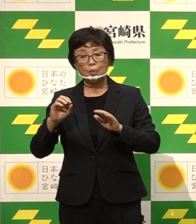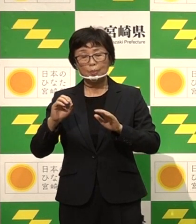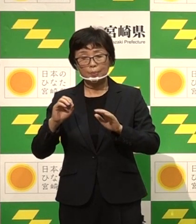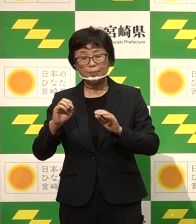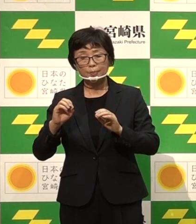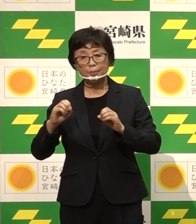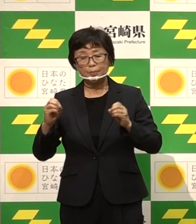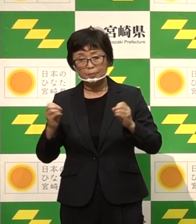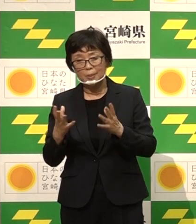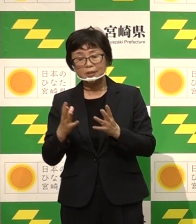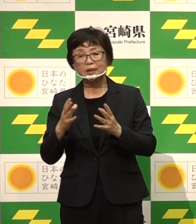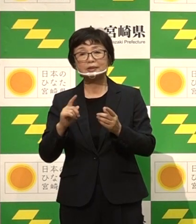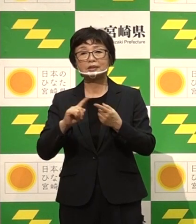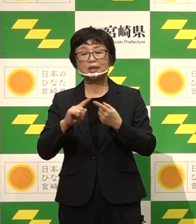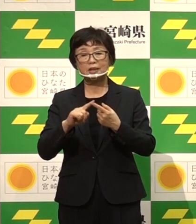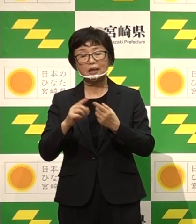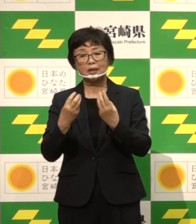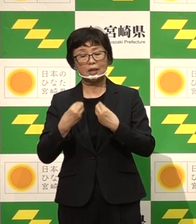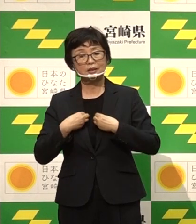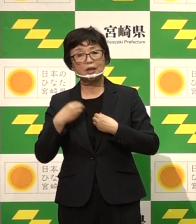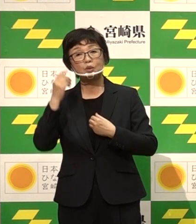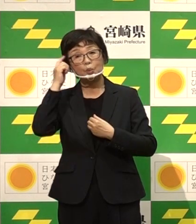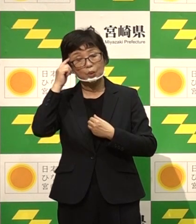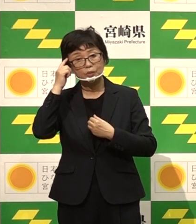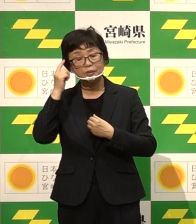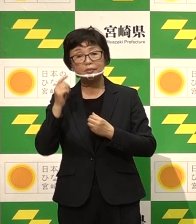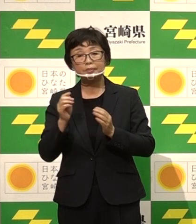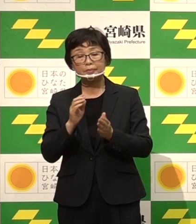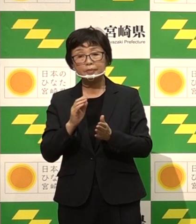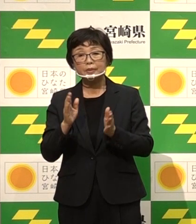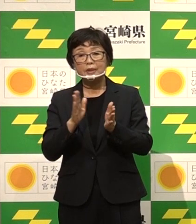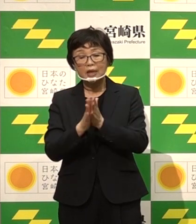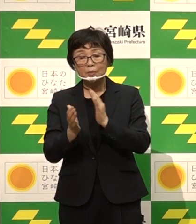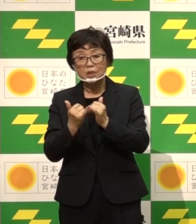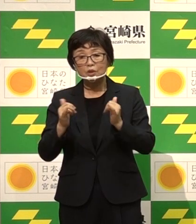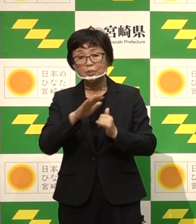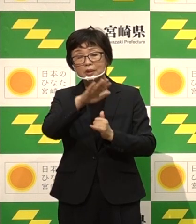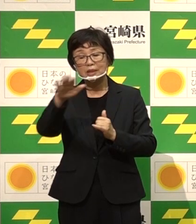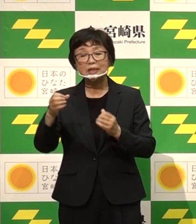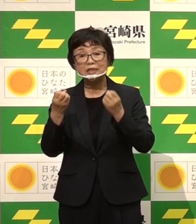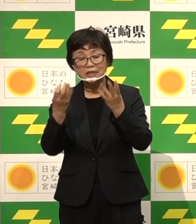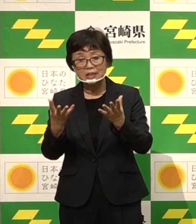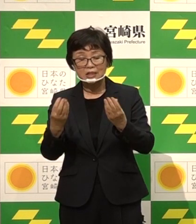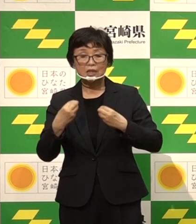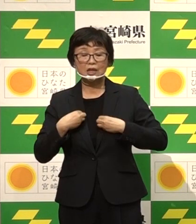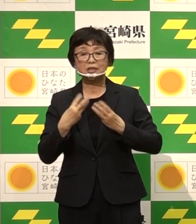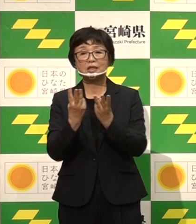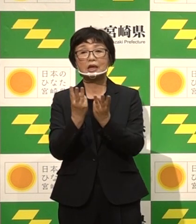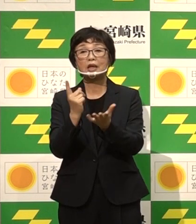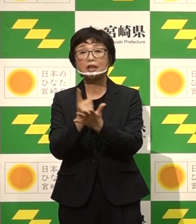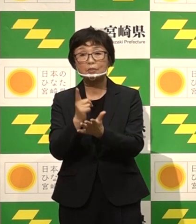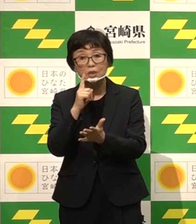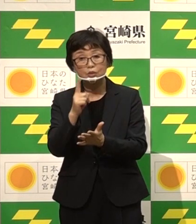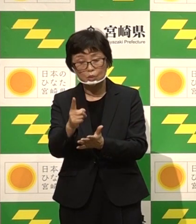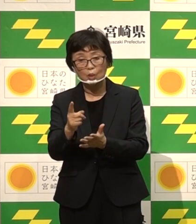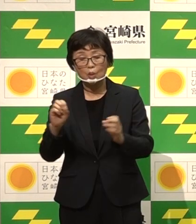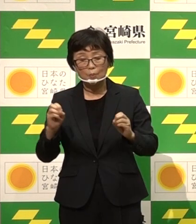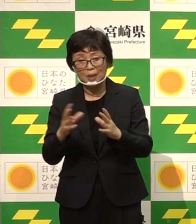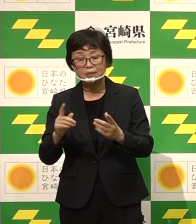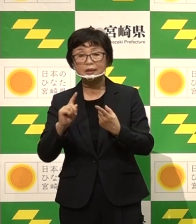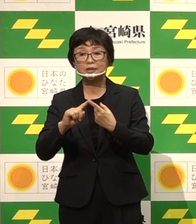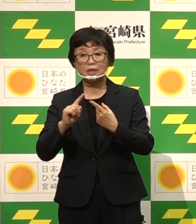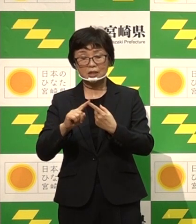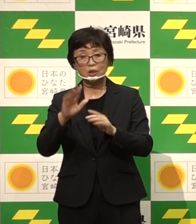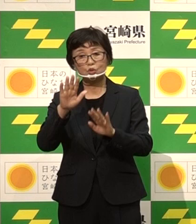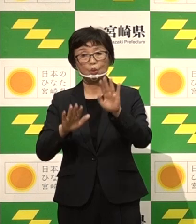に見舞われたと。まず県民の皆さんにはですね、この新規感染者数だけで見るとかつてない爆発的な感染